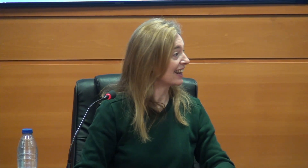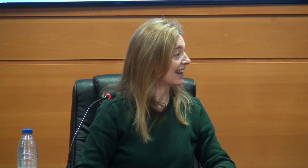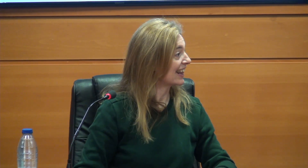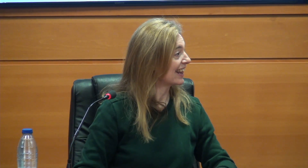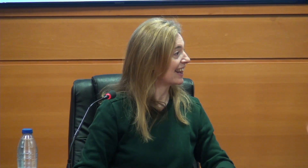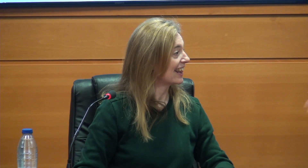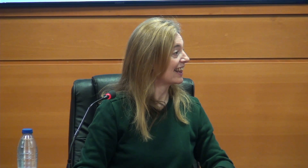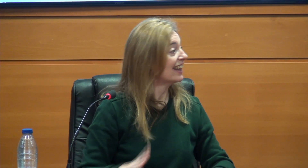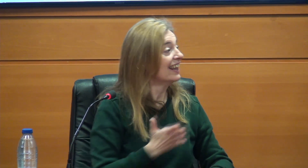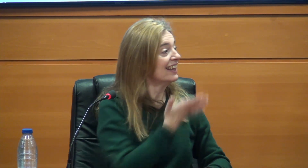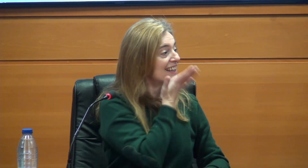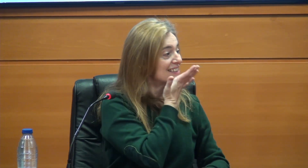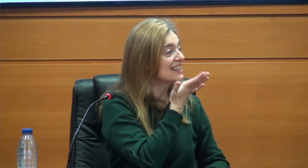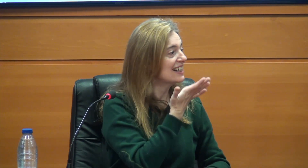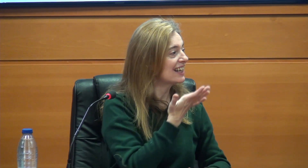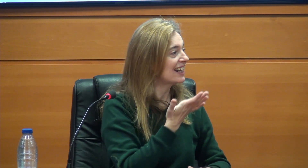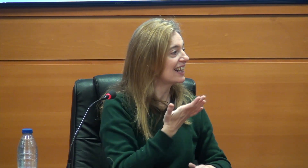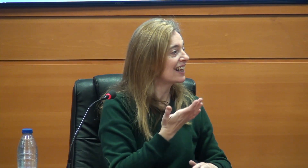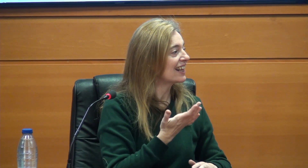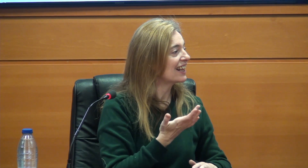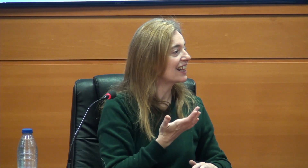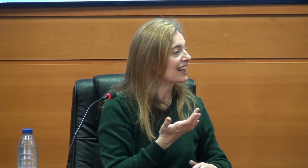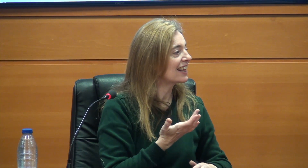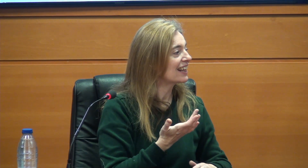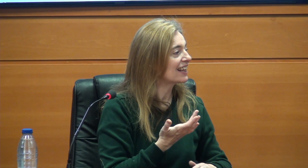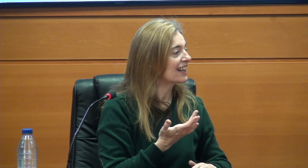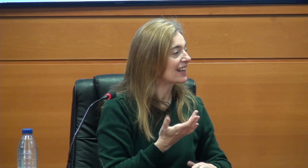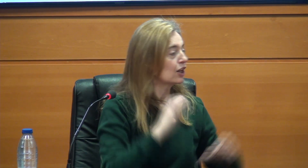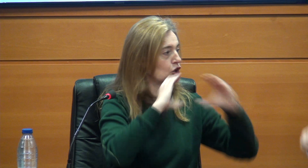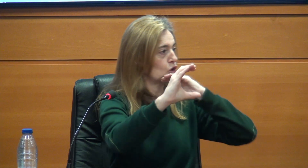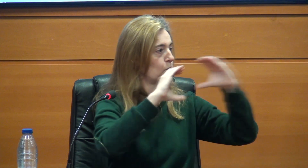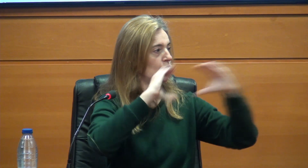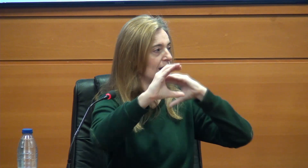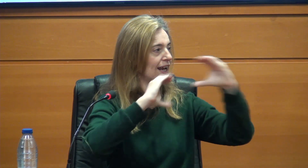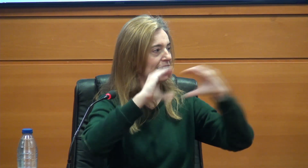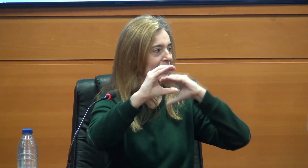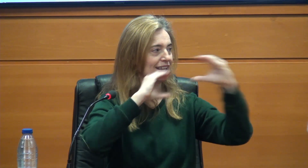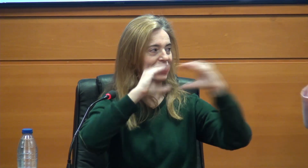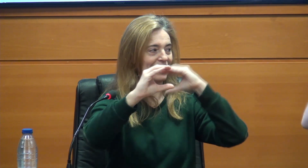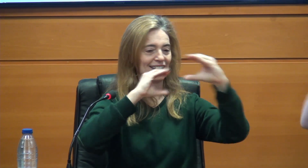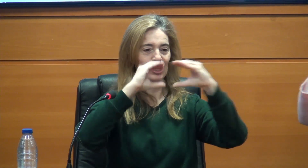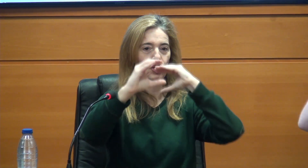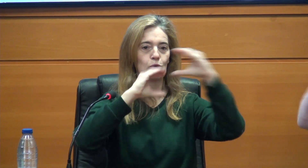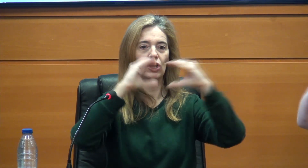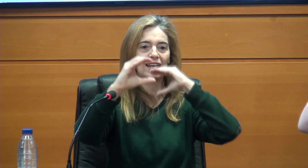quieren saber el signo de comunicar comunicar Este es el signo de